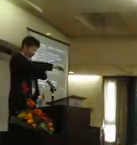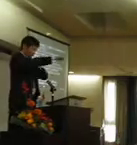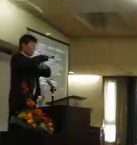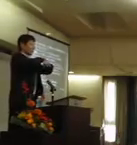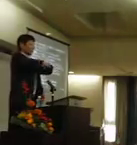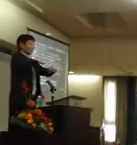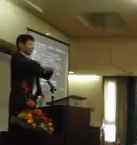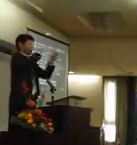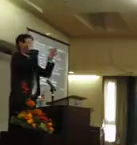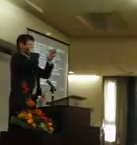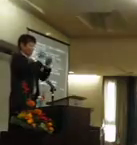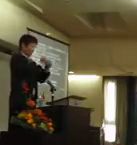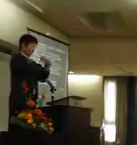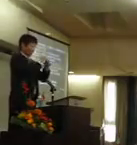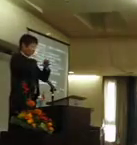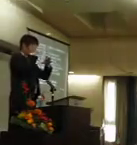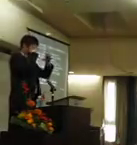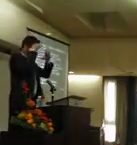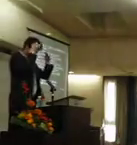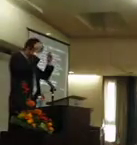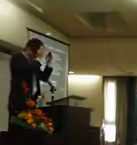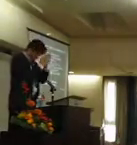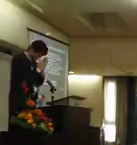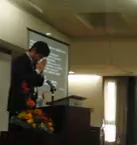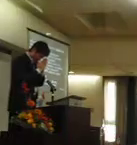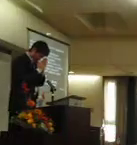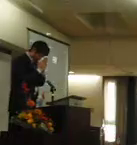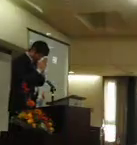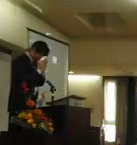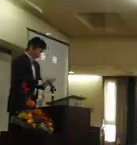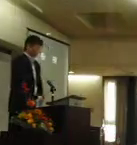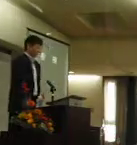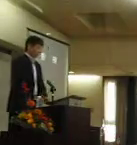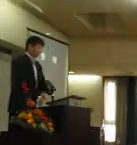えり、永遠の命を信じます。アーメン。